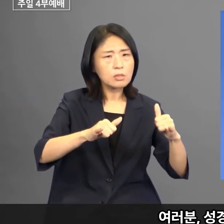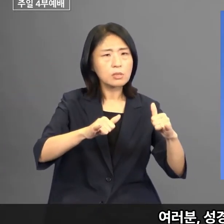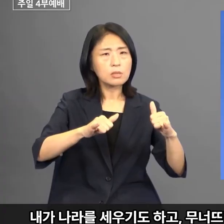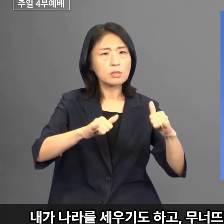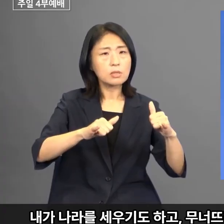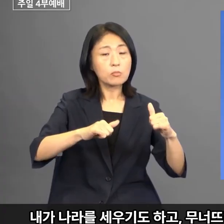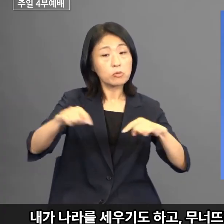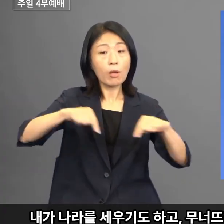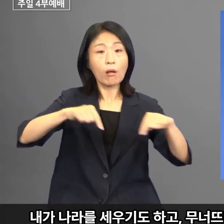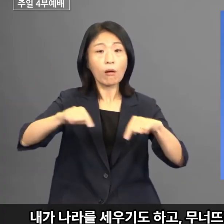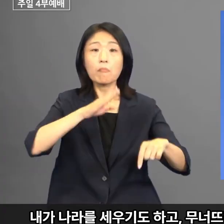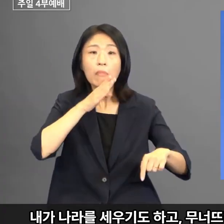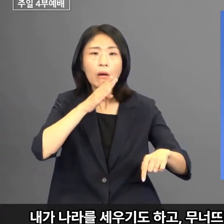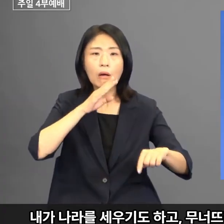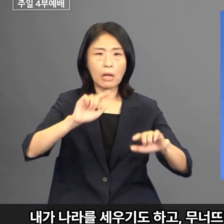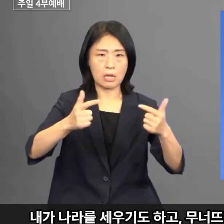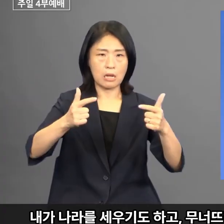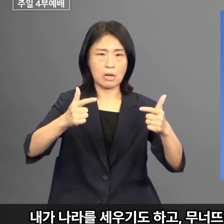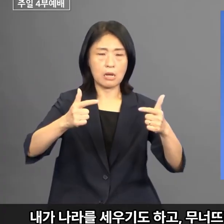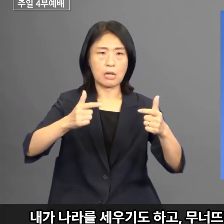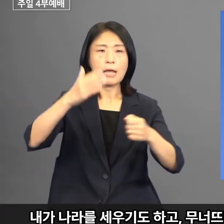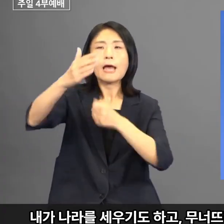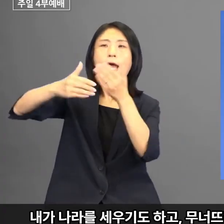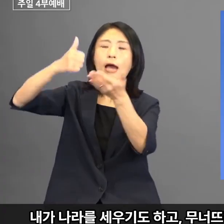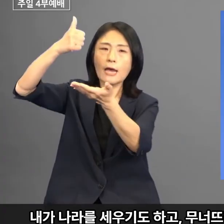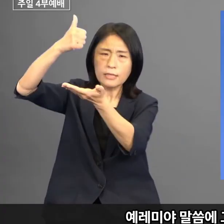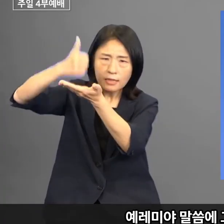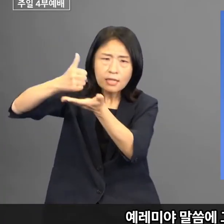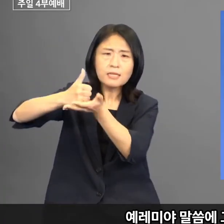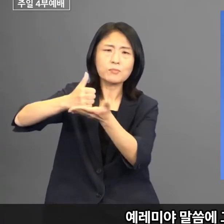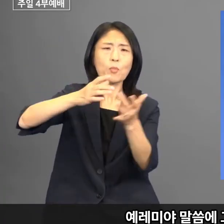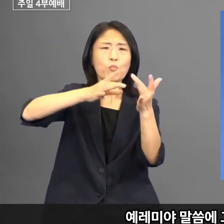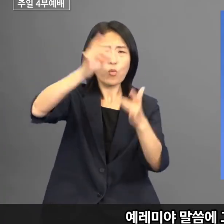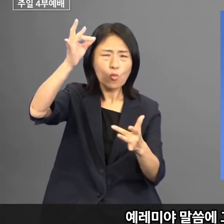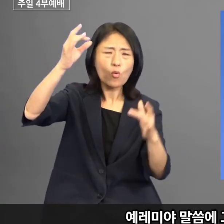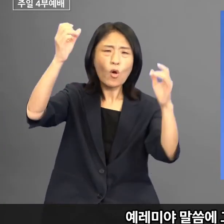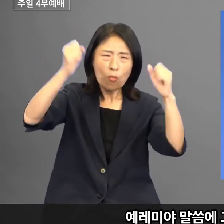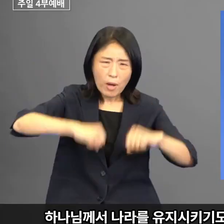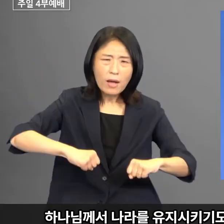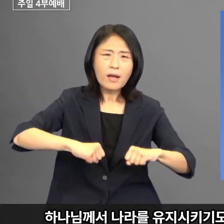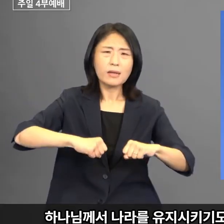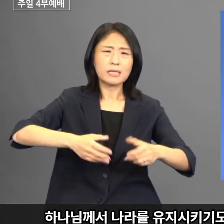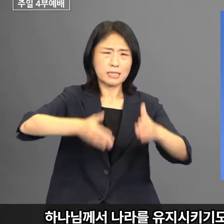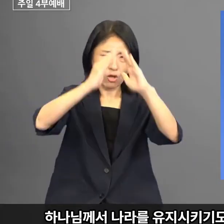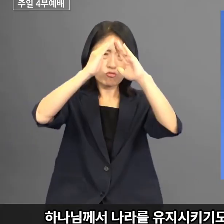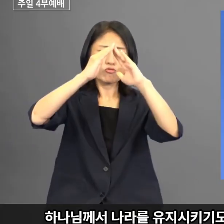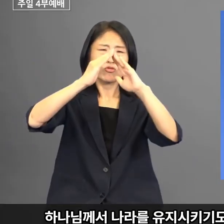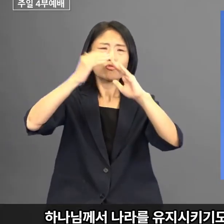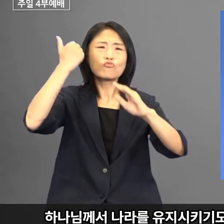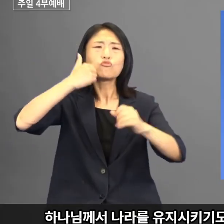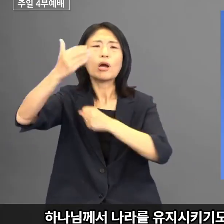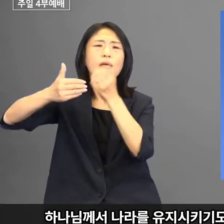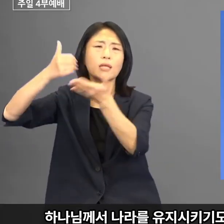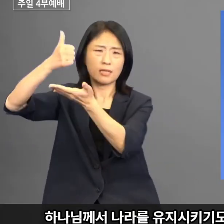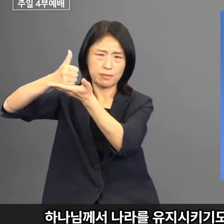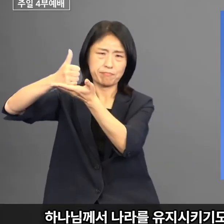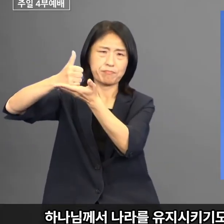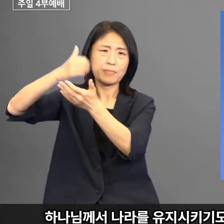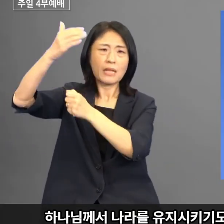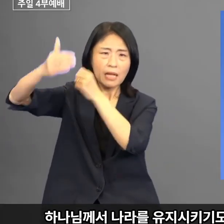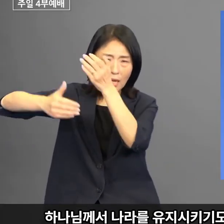읽어보십시오. 내가 나라를 세우기도 하고 무너뜨리기도 하고 뽑기도 하고 심기도 한다. 예레미야 말씀에 그렇게 되어 있잖아요. 하나님께서